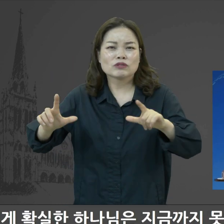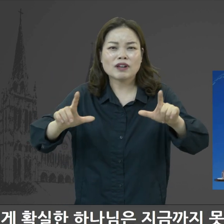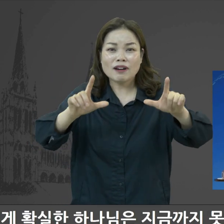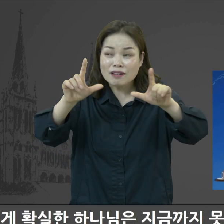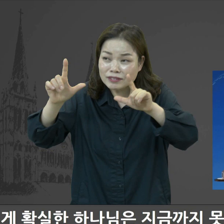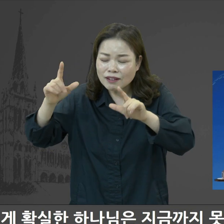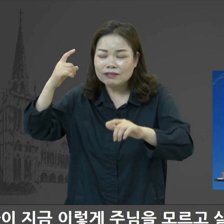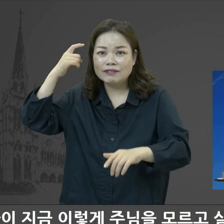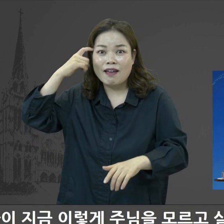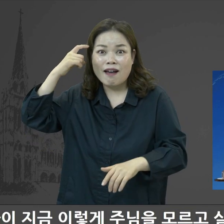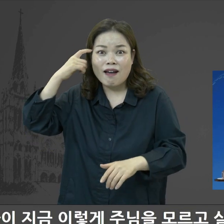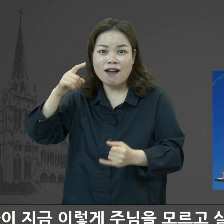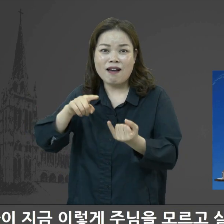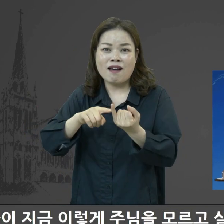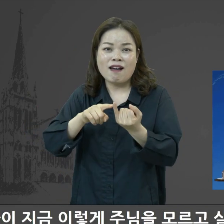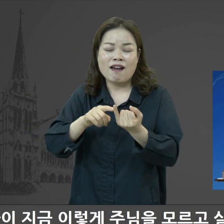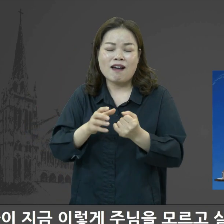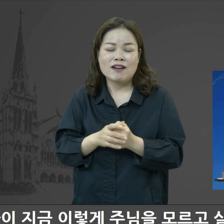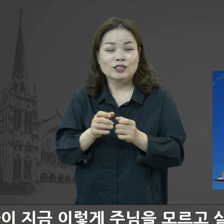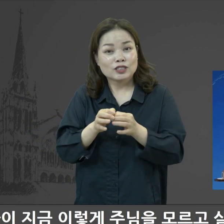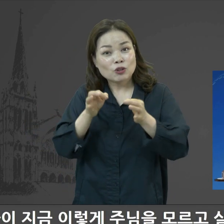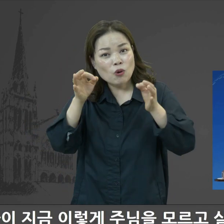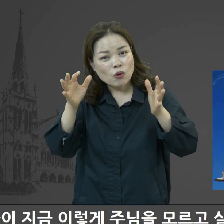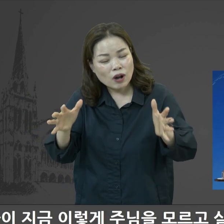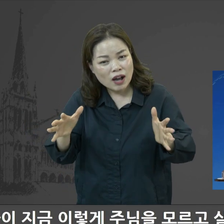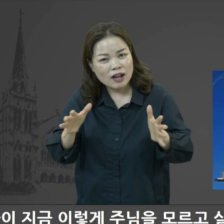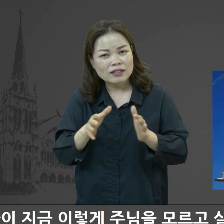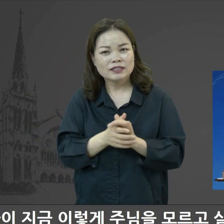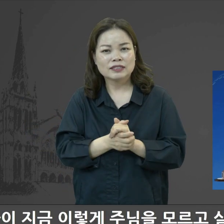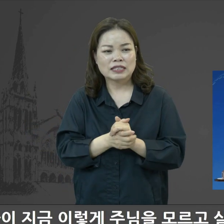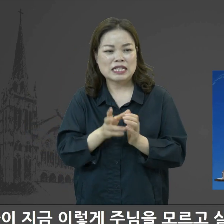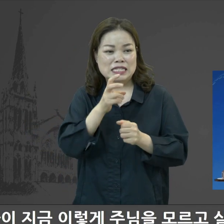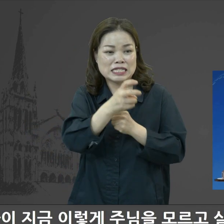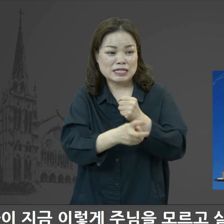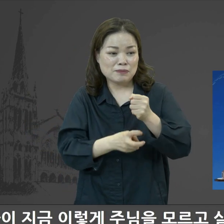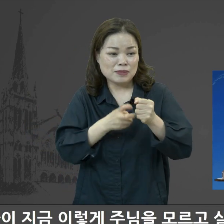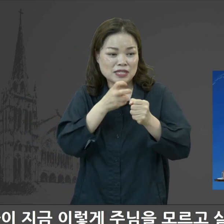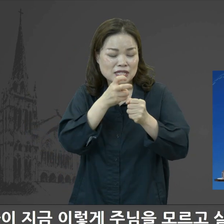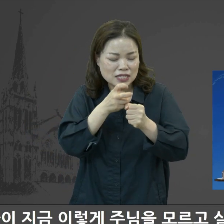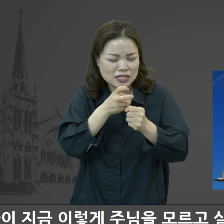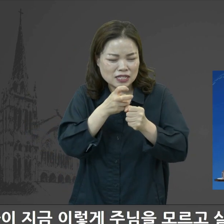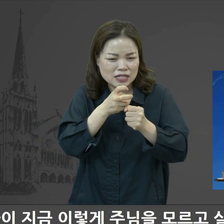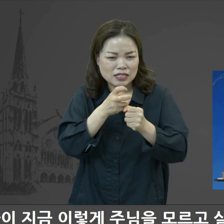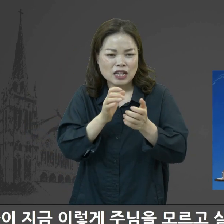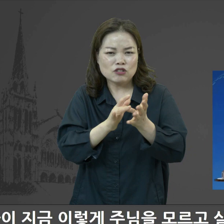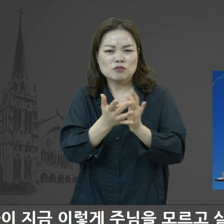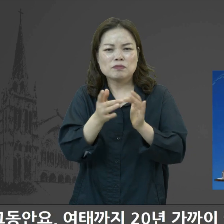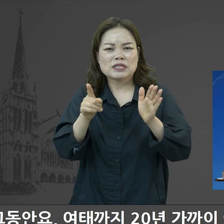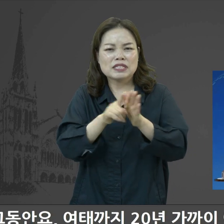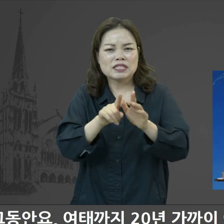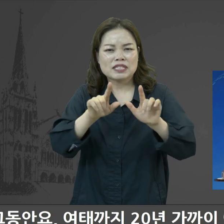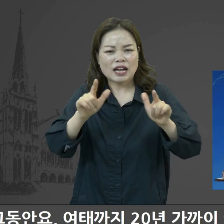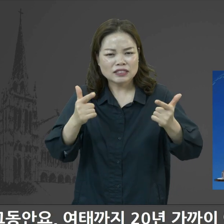거예요? 하고 생각하니까, 그동안요, 여태까지 20년 가까이 예수님 못 믿고 산 게 그렇게 억울하다는 생각이